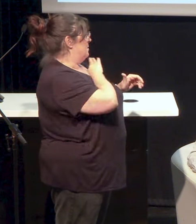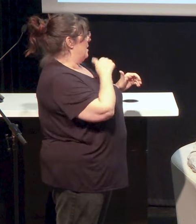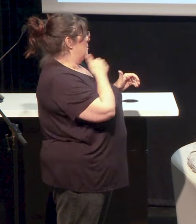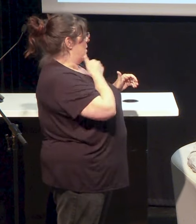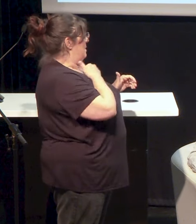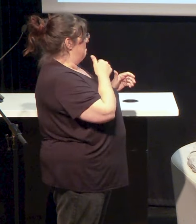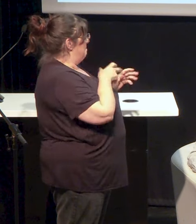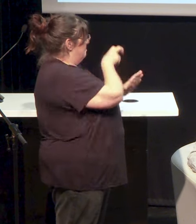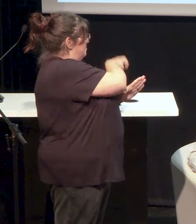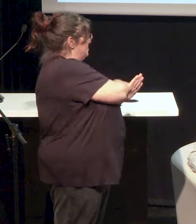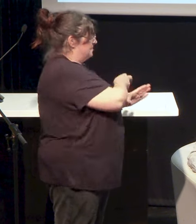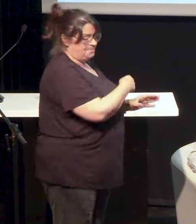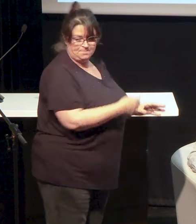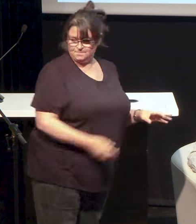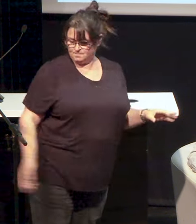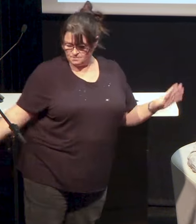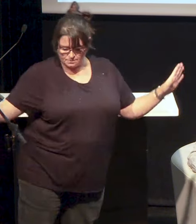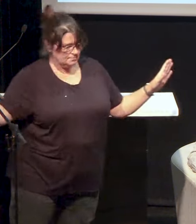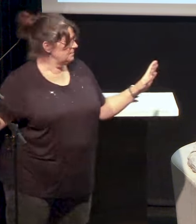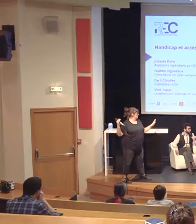l'autre côté. Donc voilà.